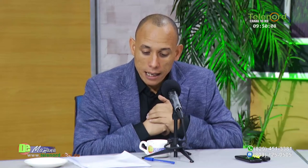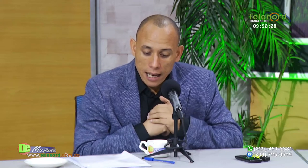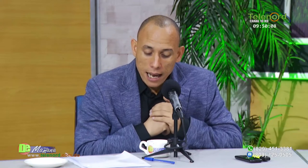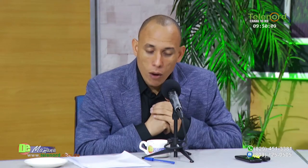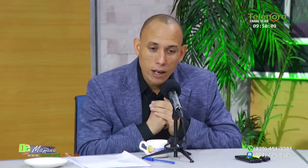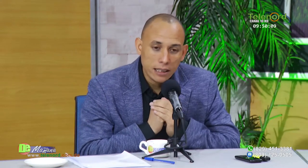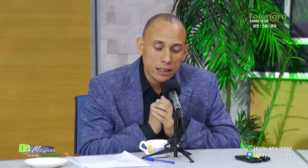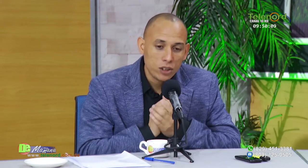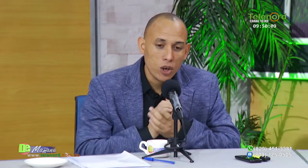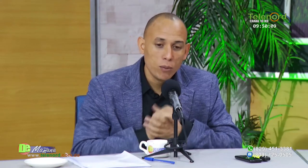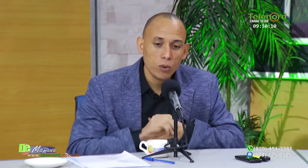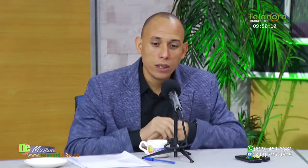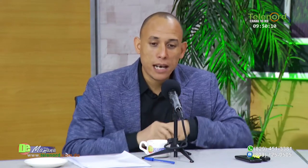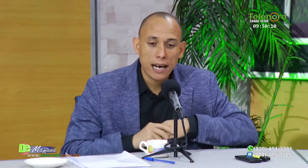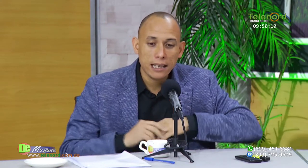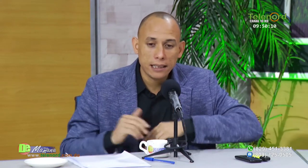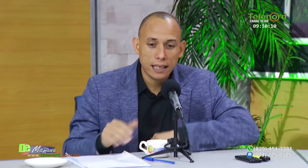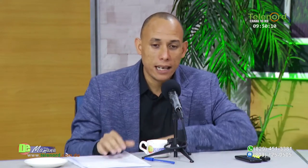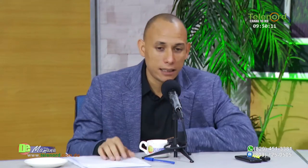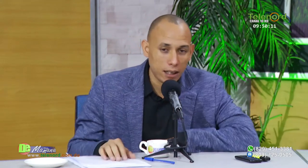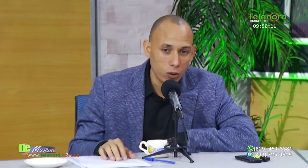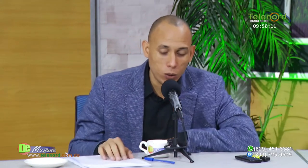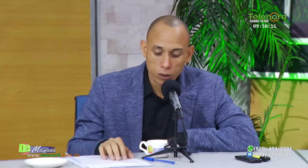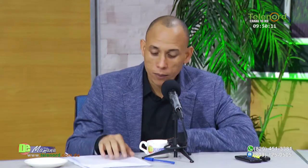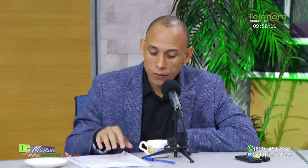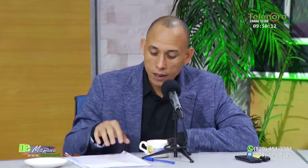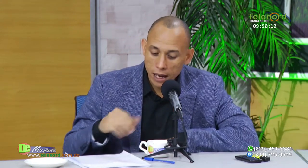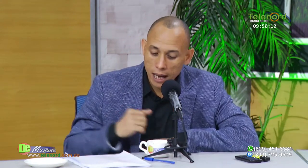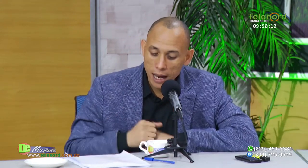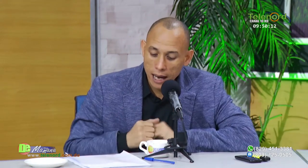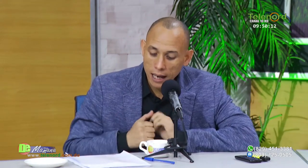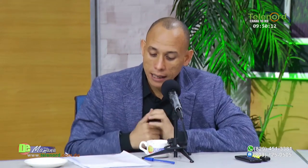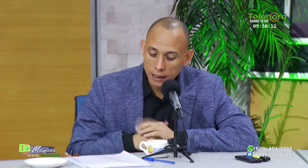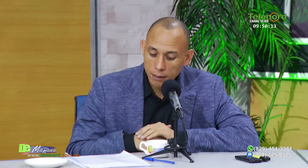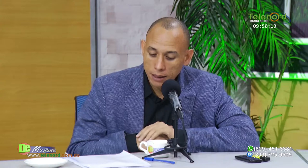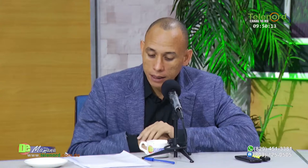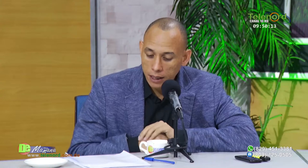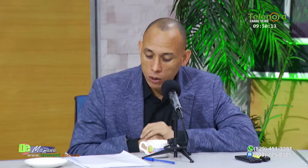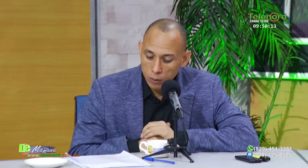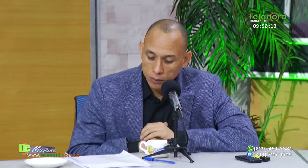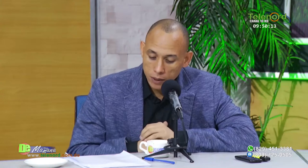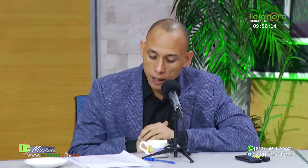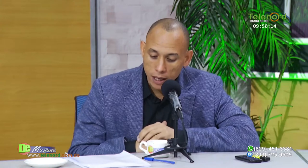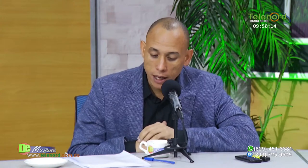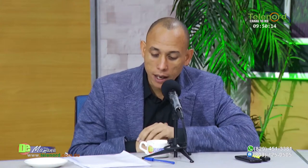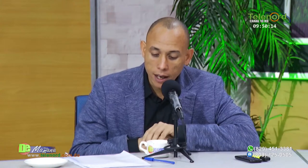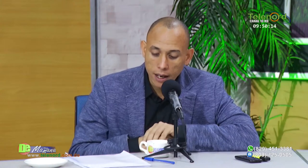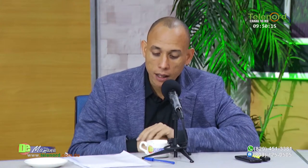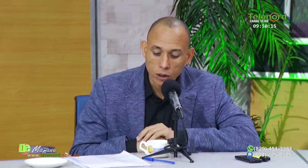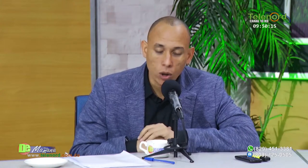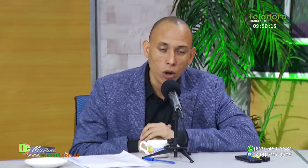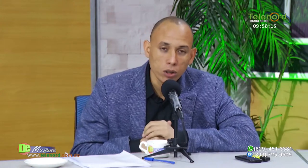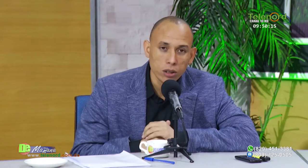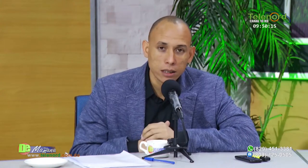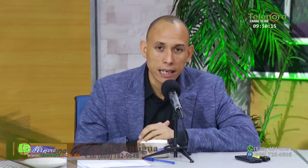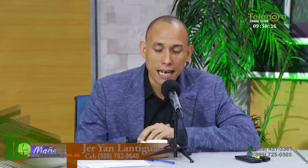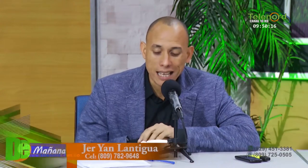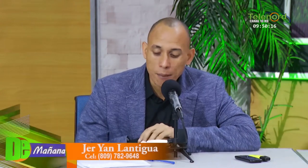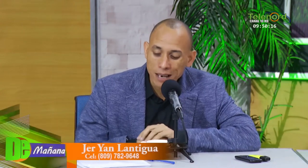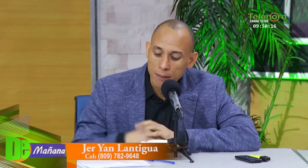La Organización Mundial de la Salud ha establecido que dos de cada mil